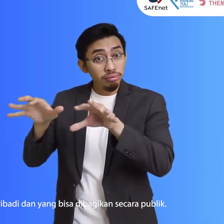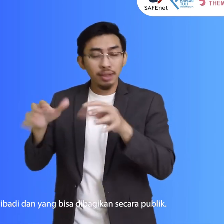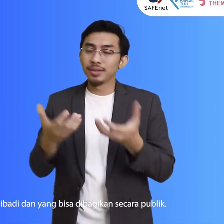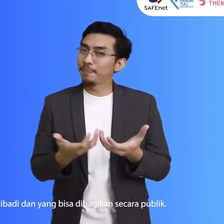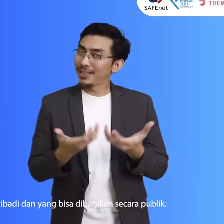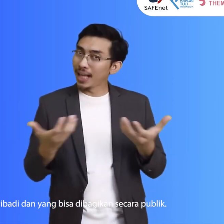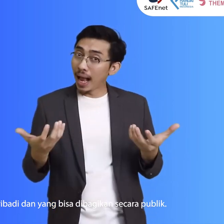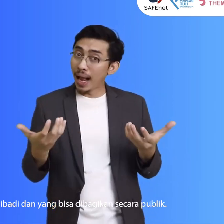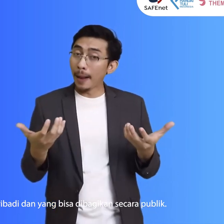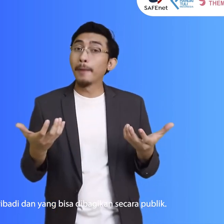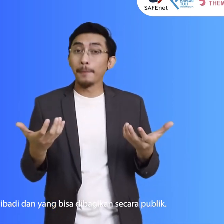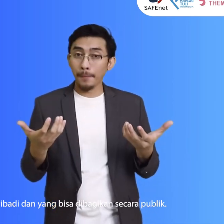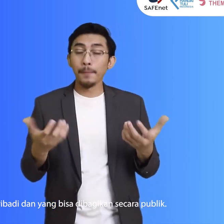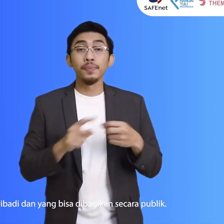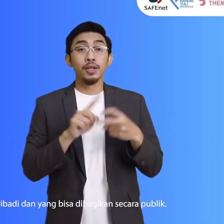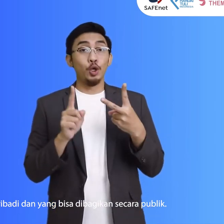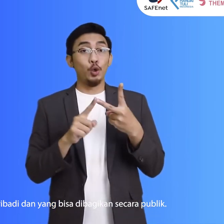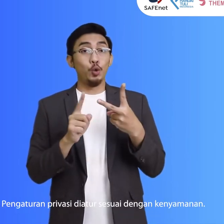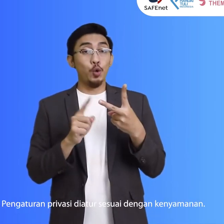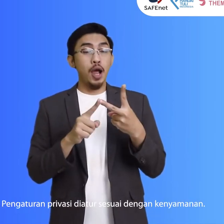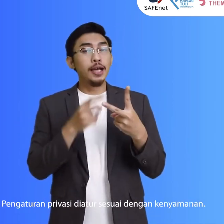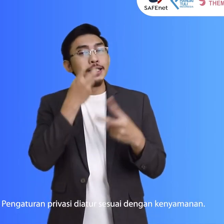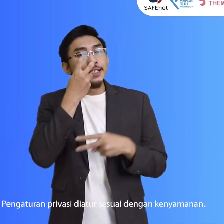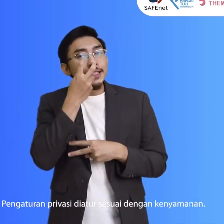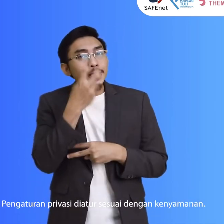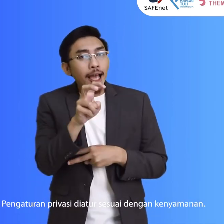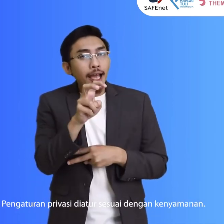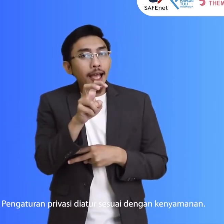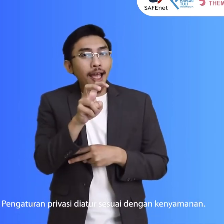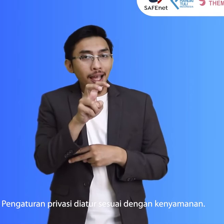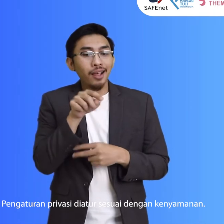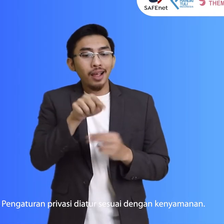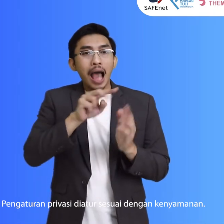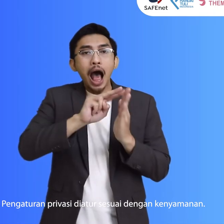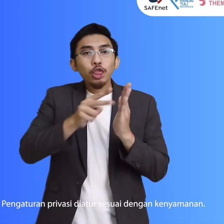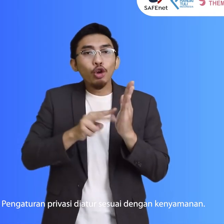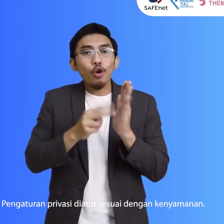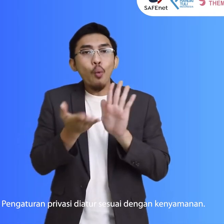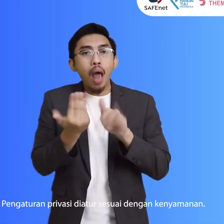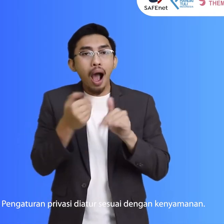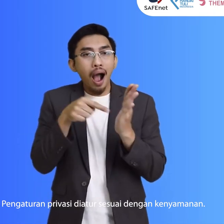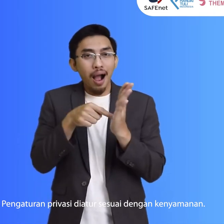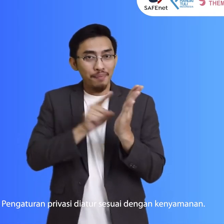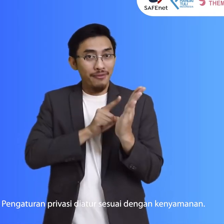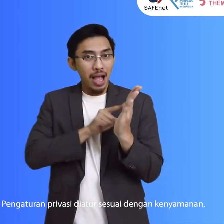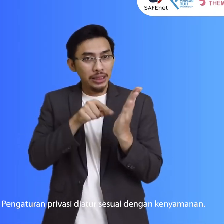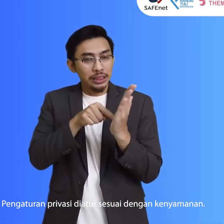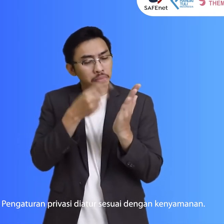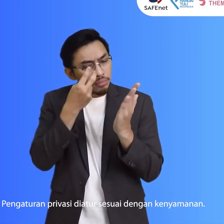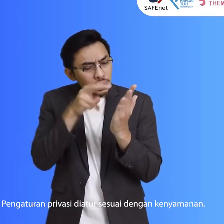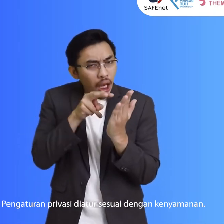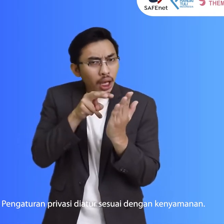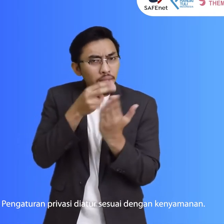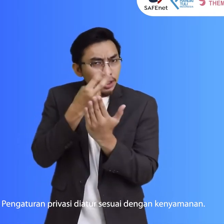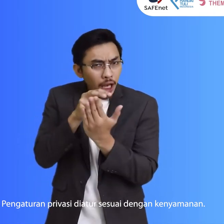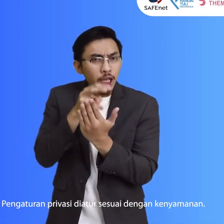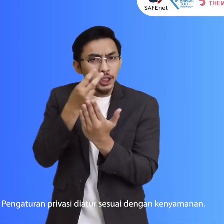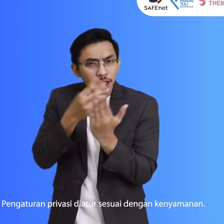hal-hal bersifat pribadi dan yang bisa dibagikan secara publik 2 cek dan Atur ulang pengaturan